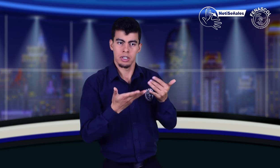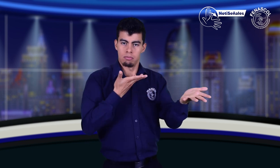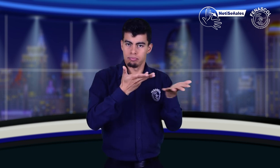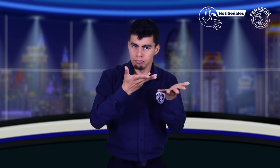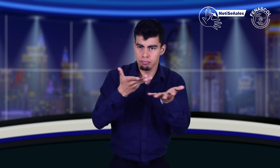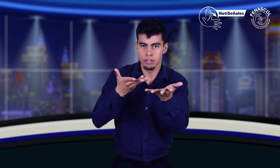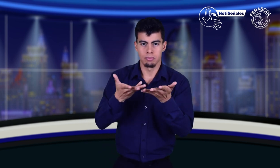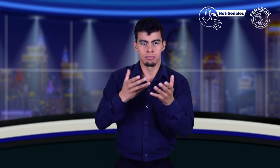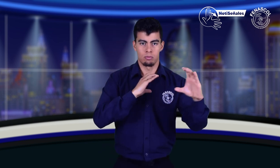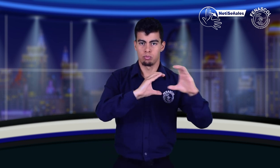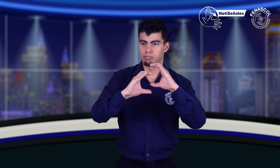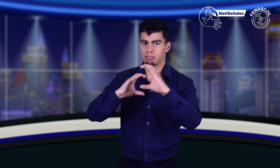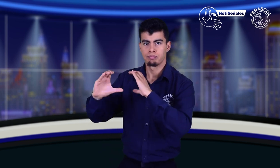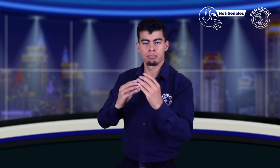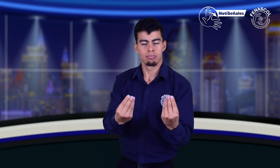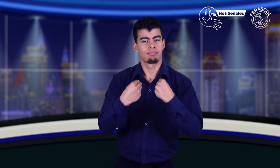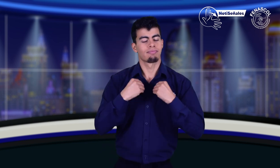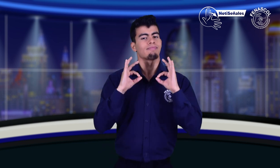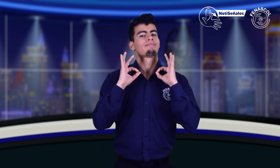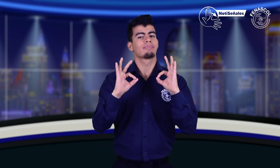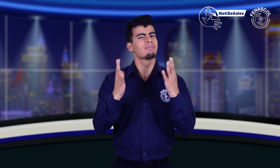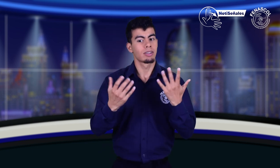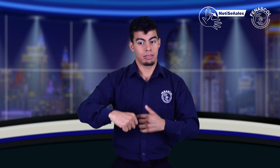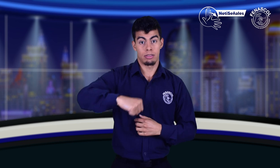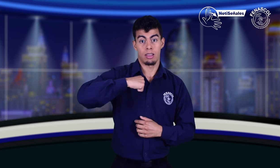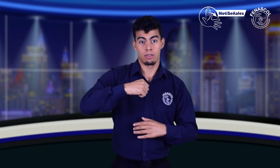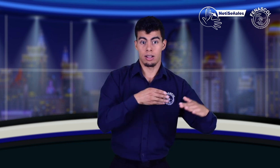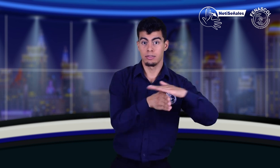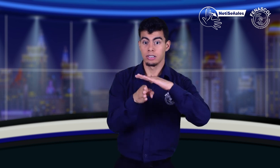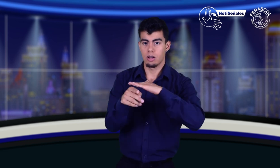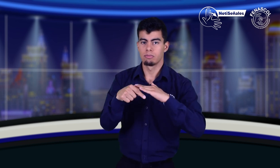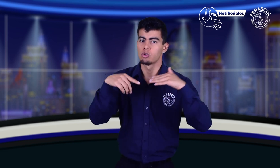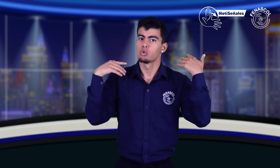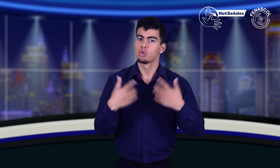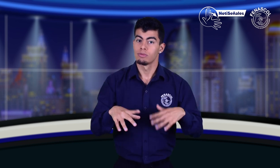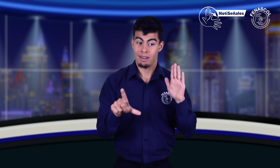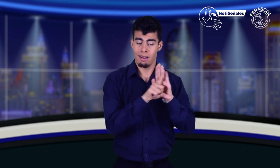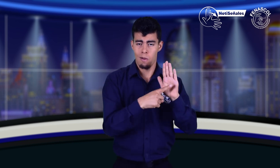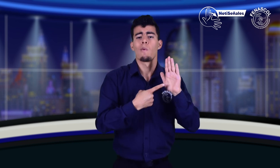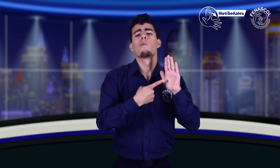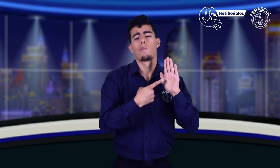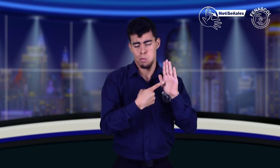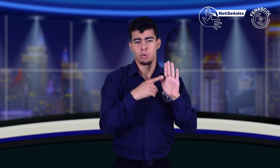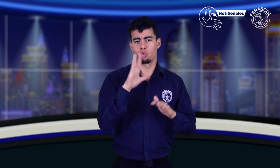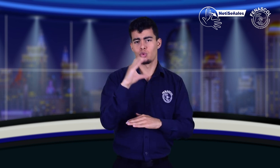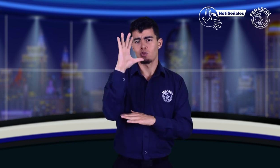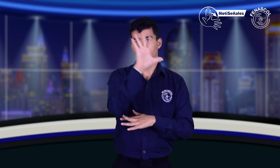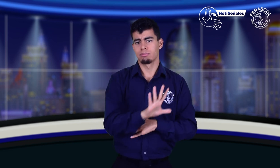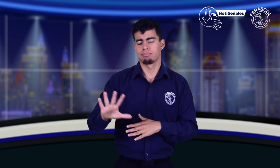derecho a la accesibilidad que además está apoyado por la ley colombiana